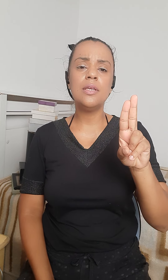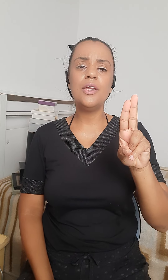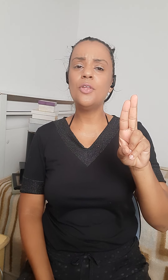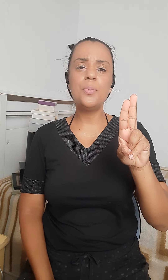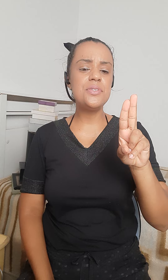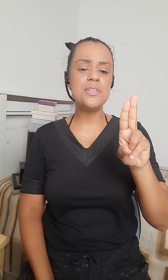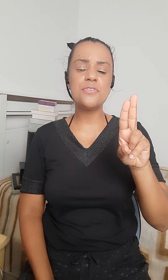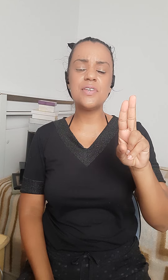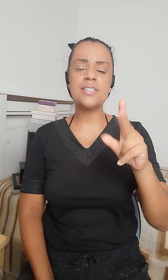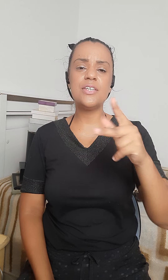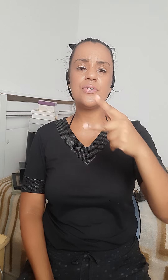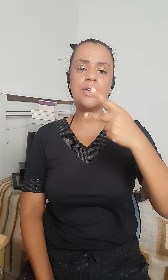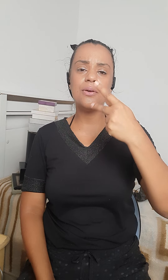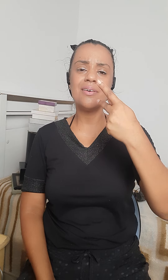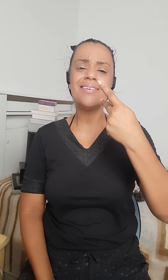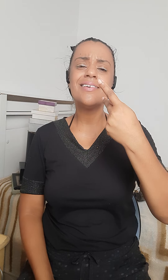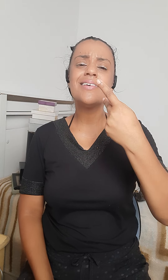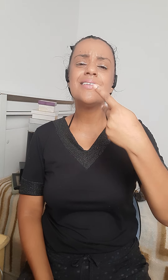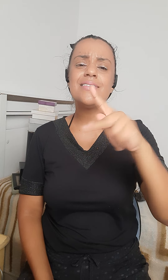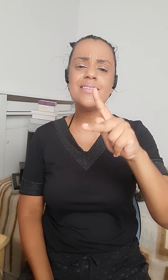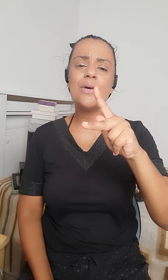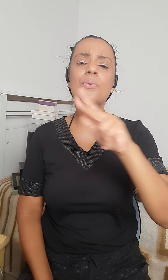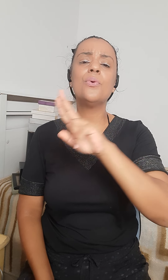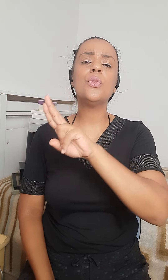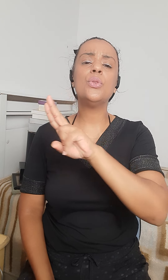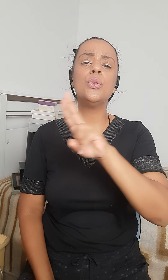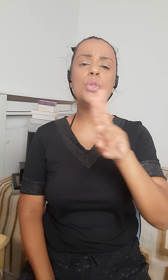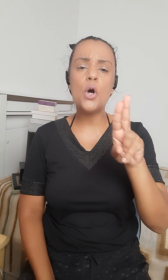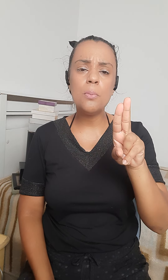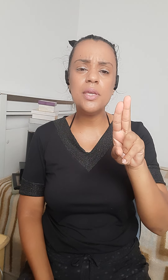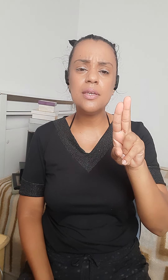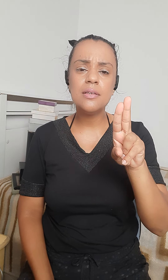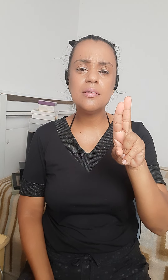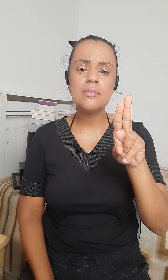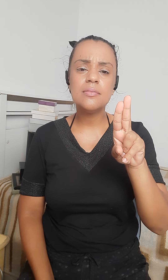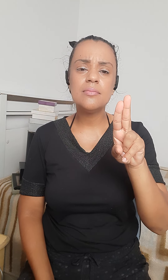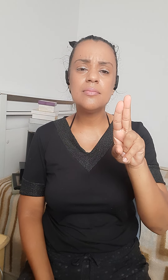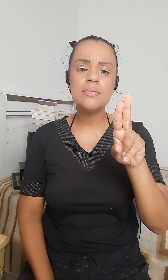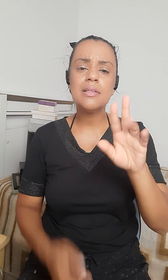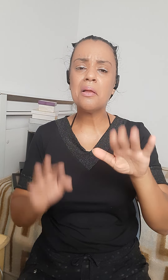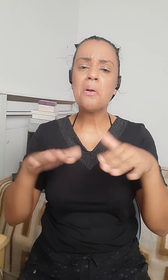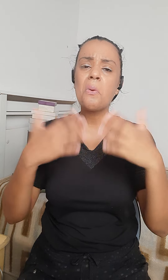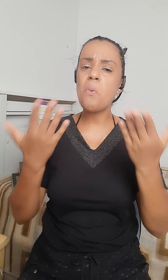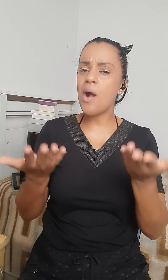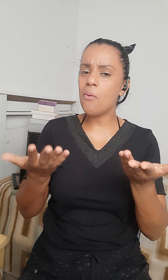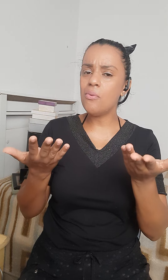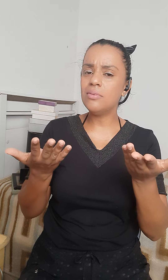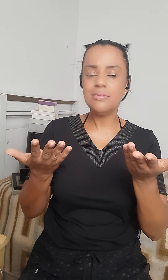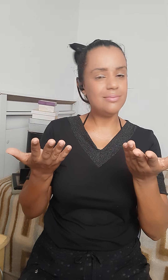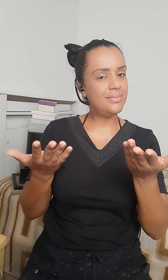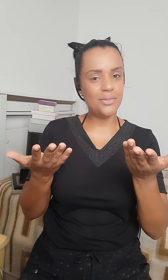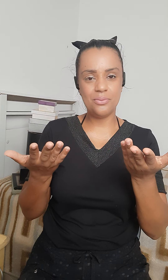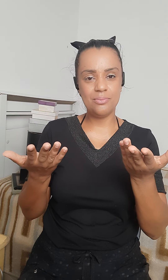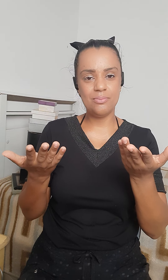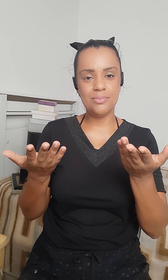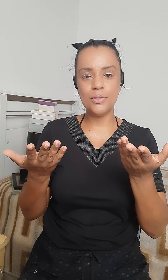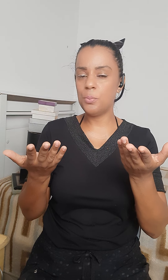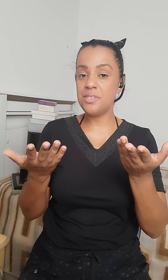eu não preciso fazer isso aqui, ó. Seu nome, qual? Não, não